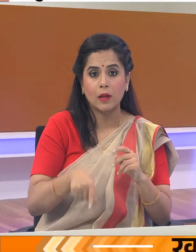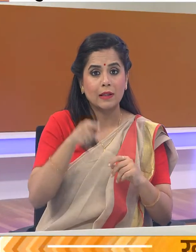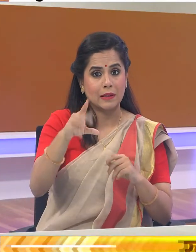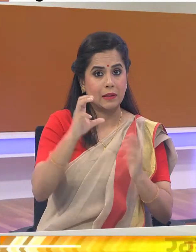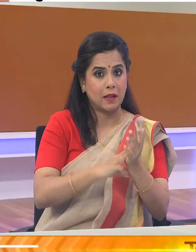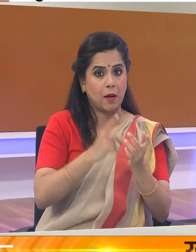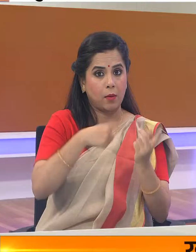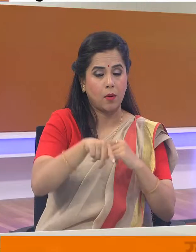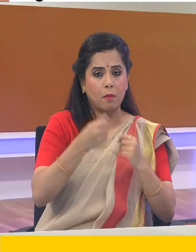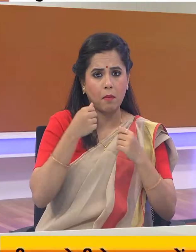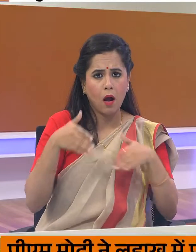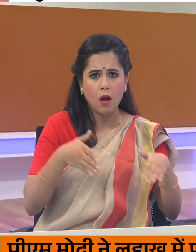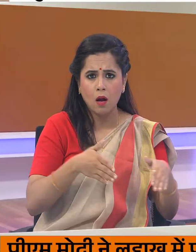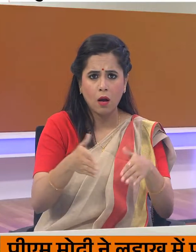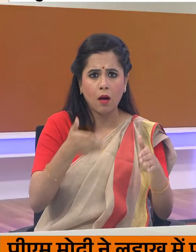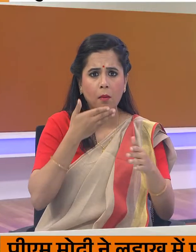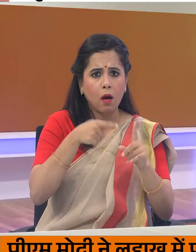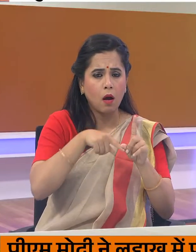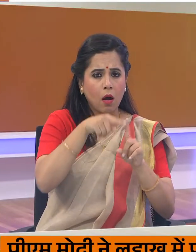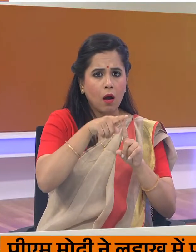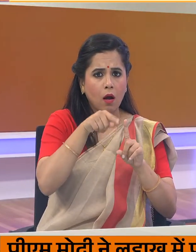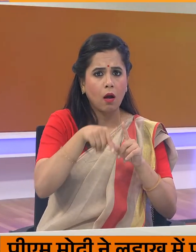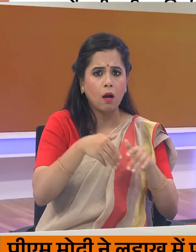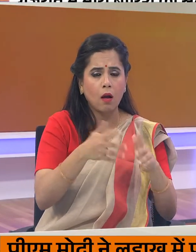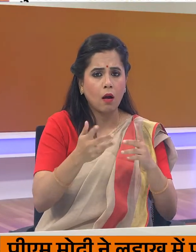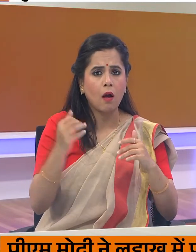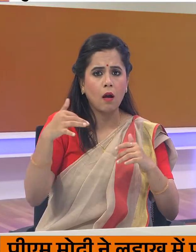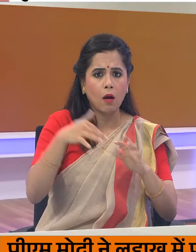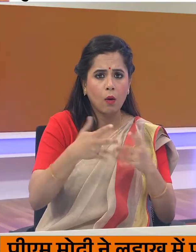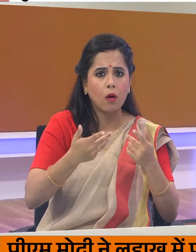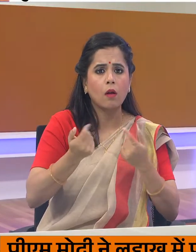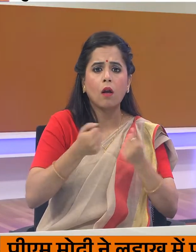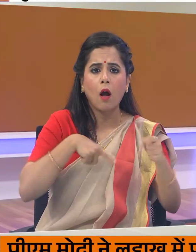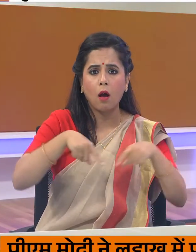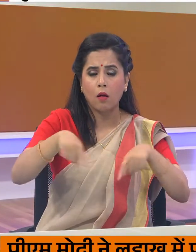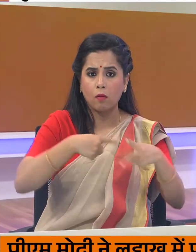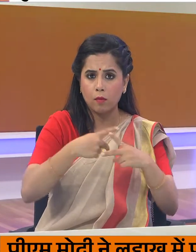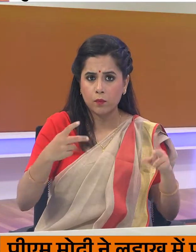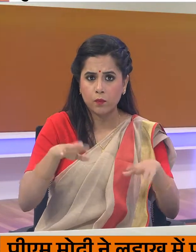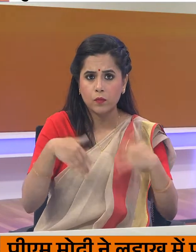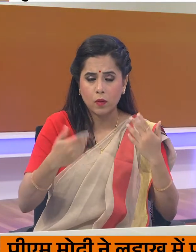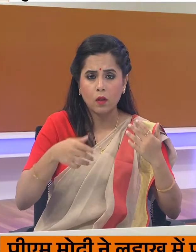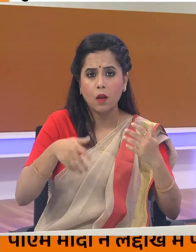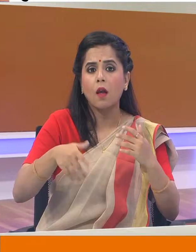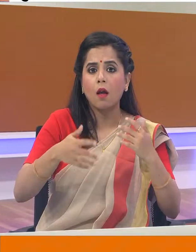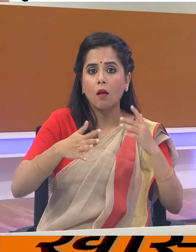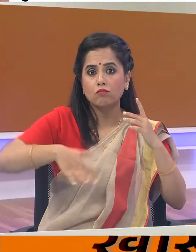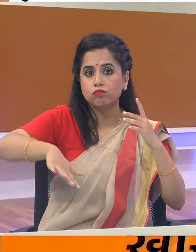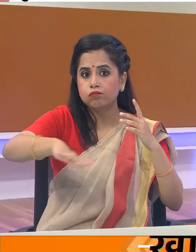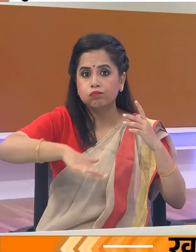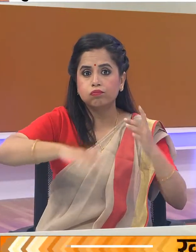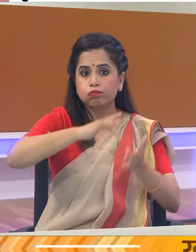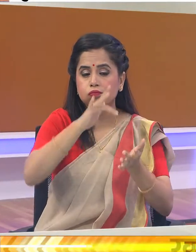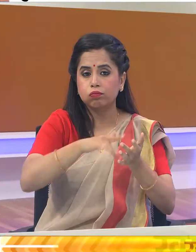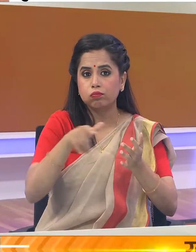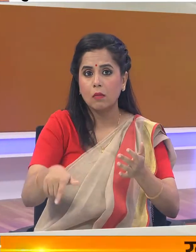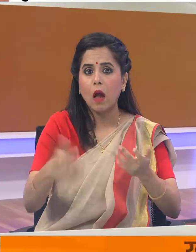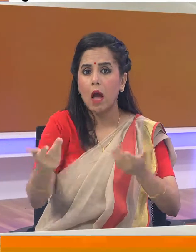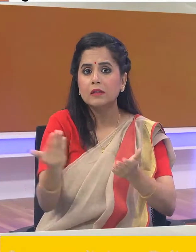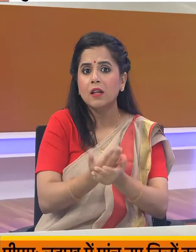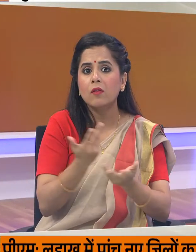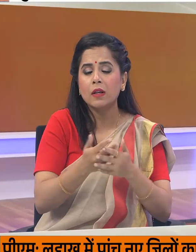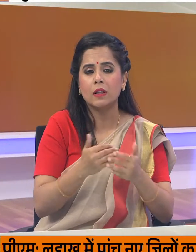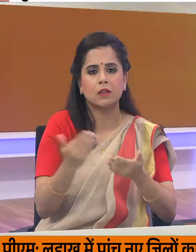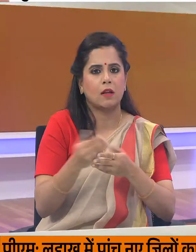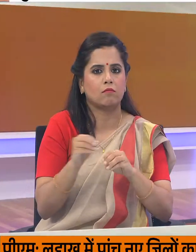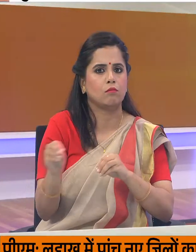ने नदियों में पानी की आवक, यातायात नियमन और निचले क्षेत्र में रह रहे लोगों को सुरक्षित स्थानों